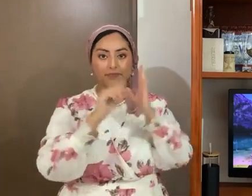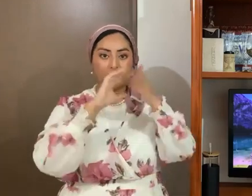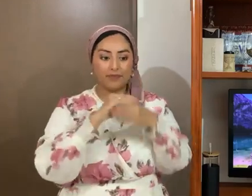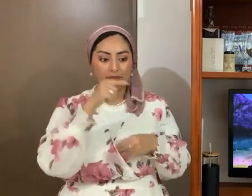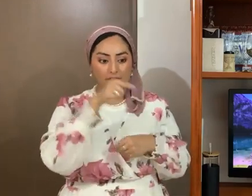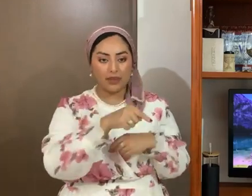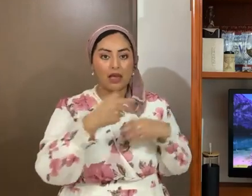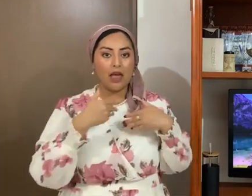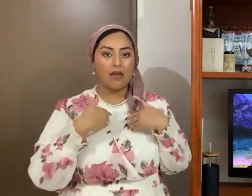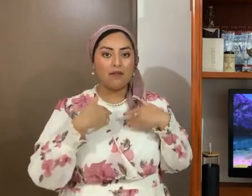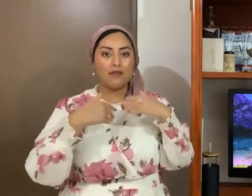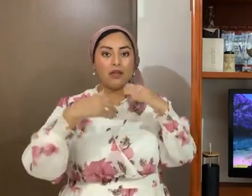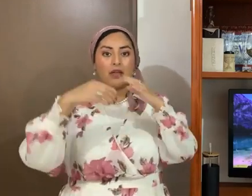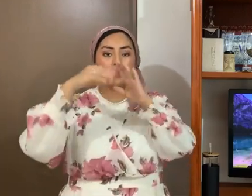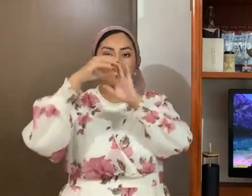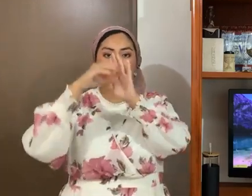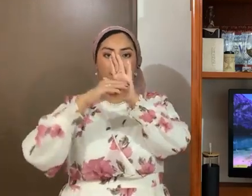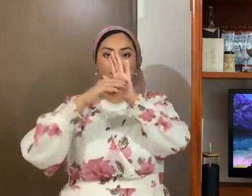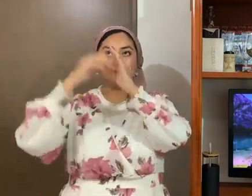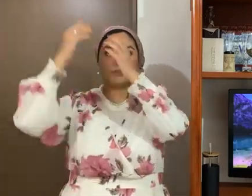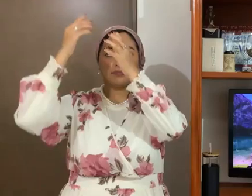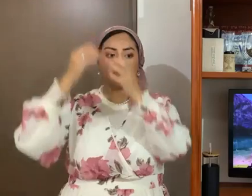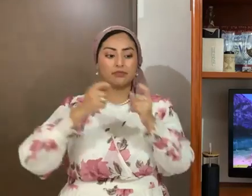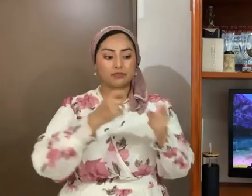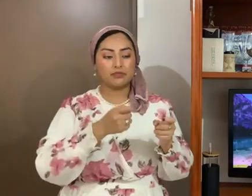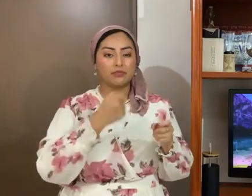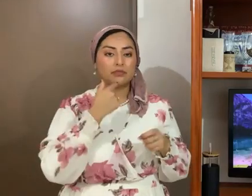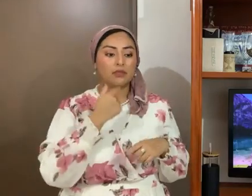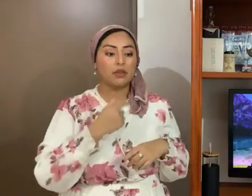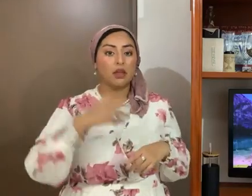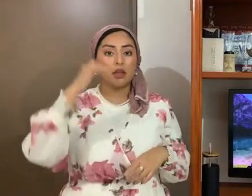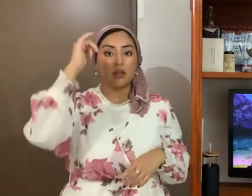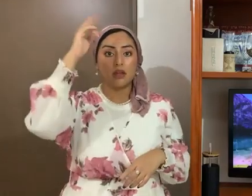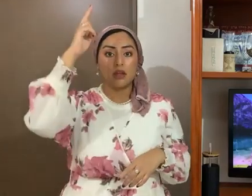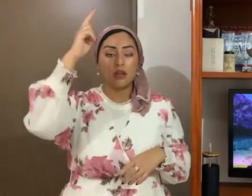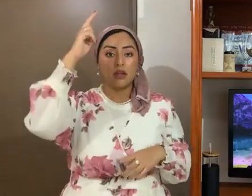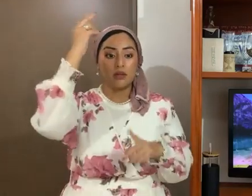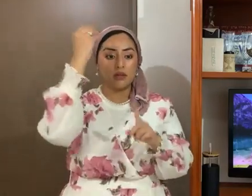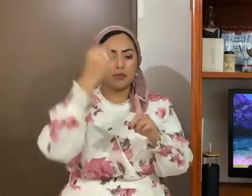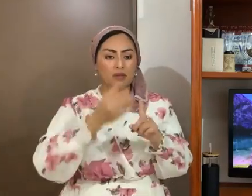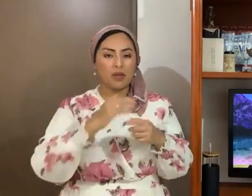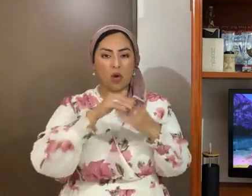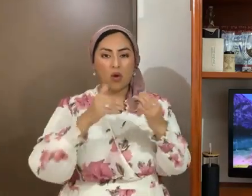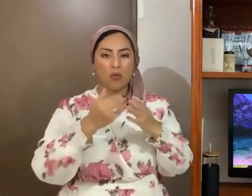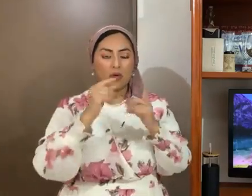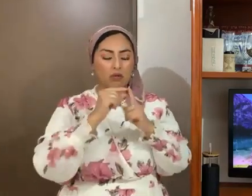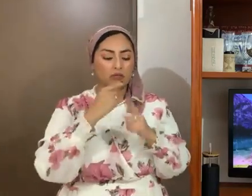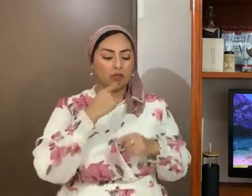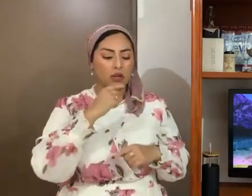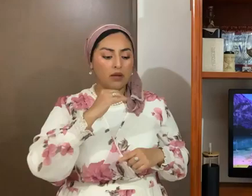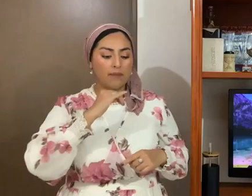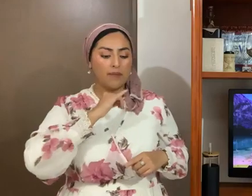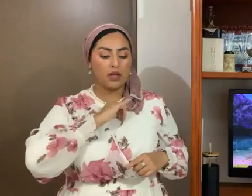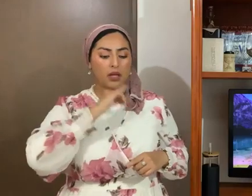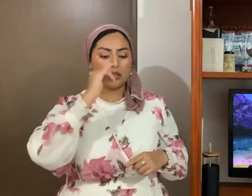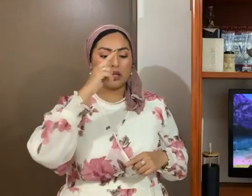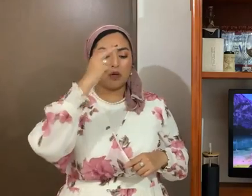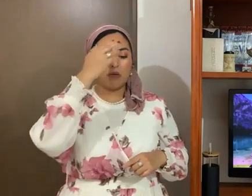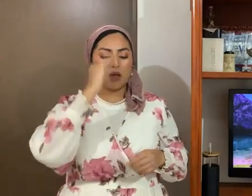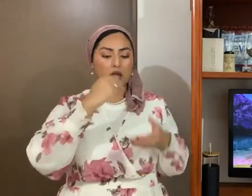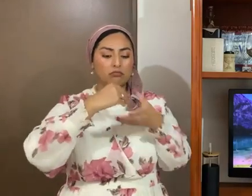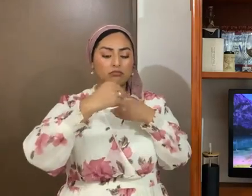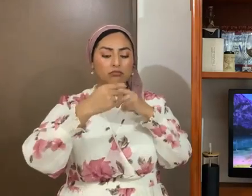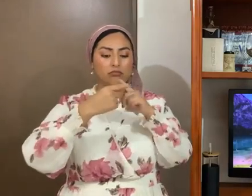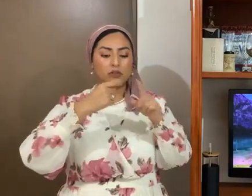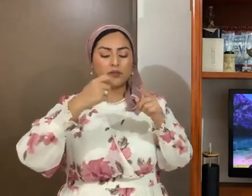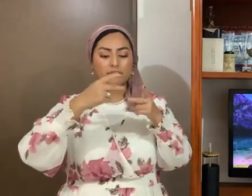ahí está dada la Torah. Éxodo 20. Y habló Yahweh todas estas palabras diciendo, yo soy Yahweh tu Elohim, que te saqué de la tierra